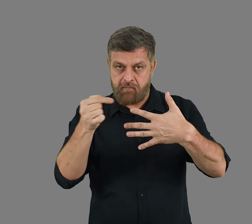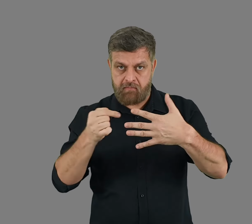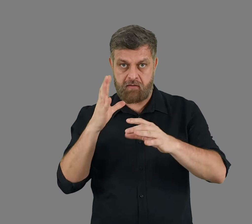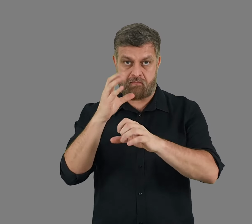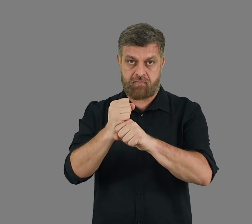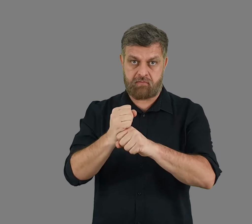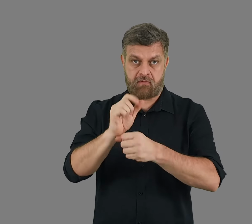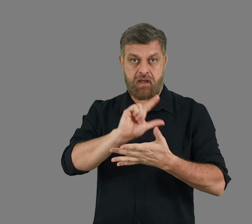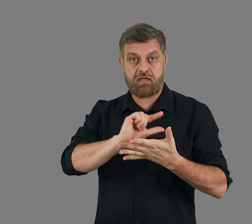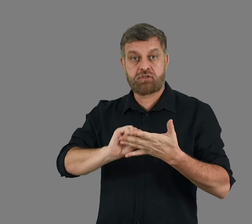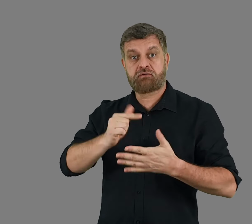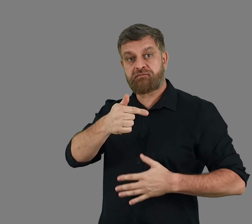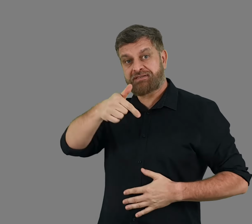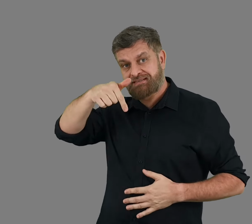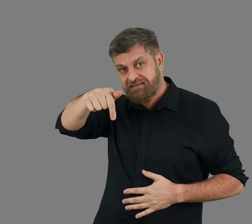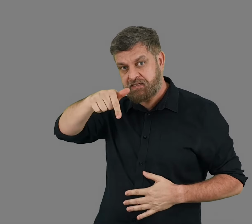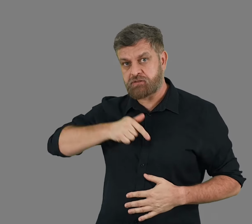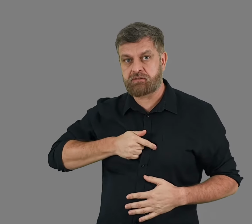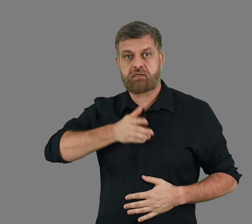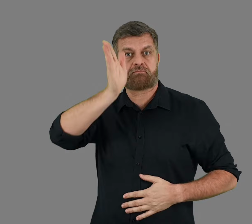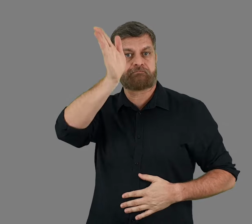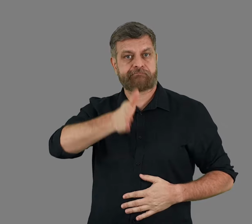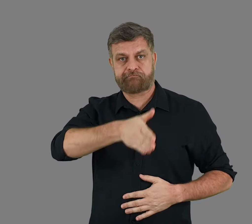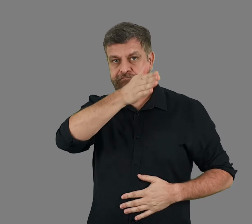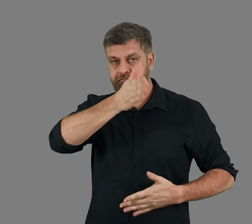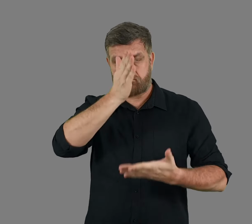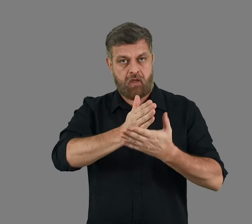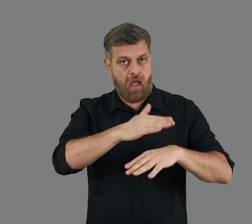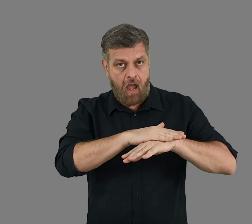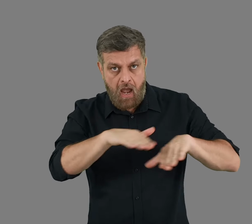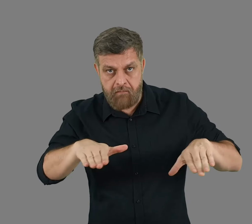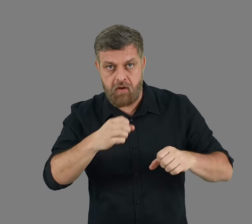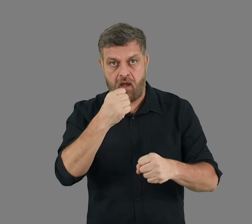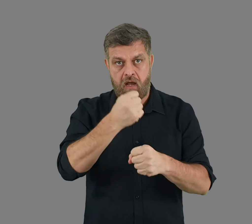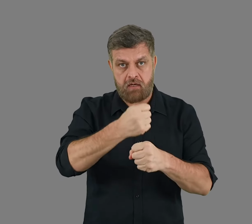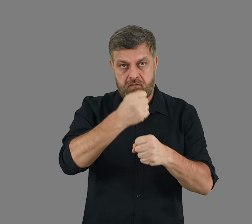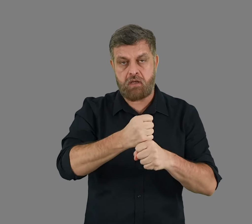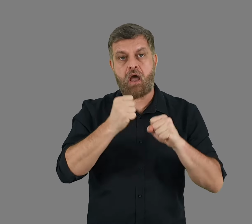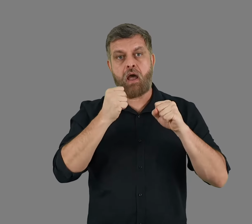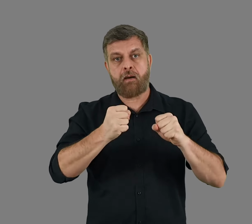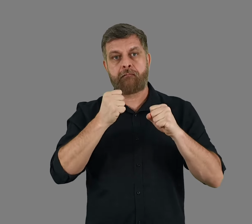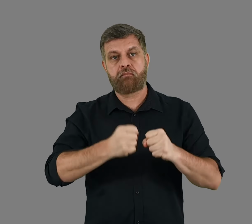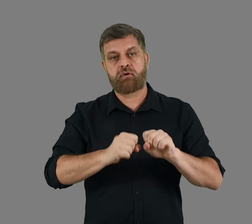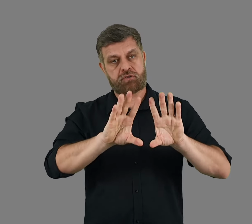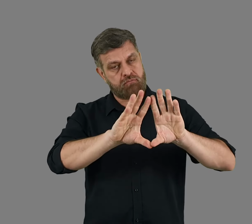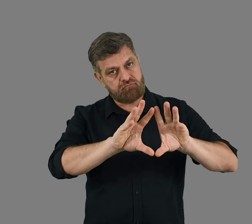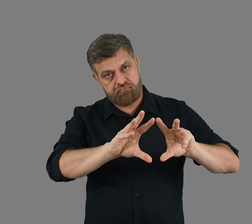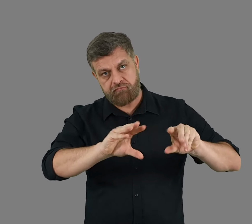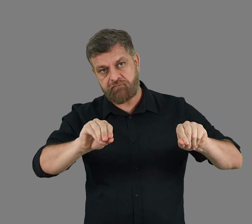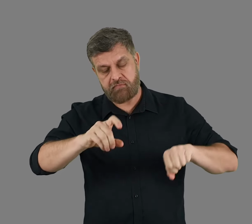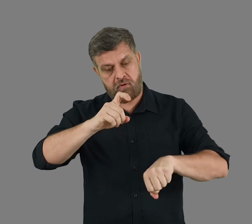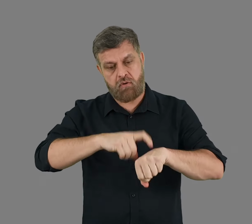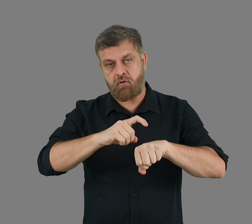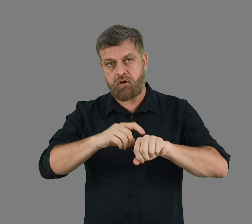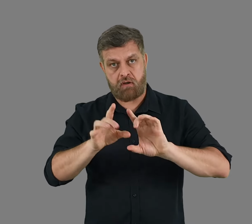27. Da dissolução. A SUCAMP poderá ser dissolvida a qualquer tempo, uma vez